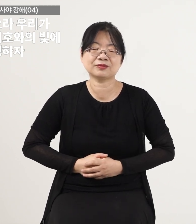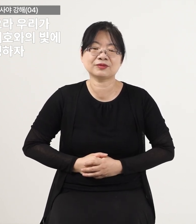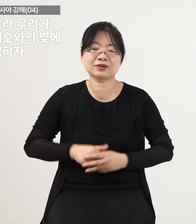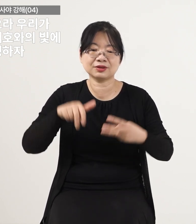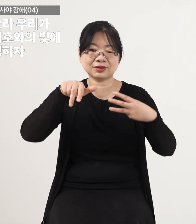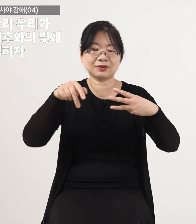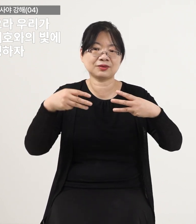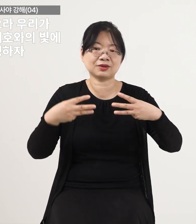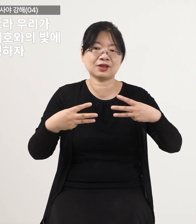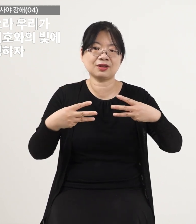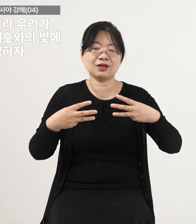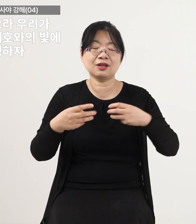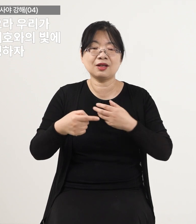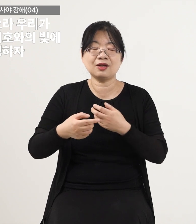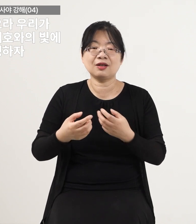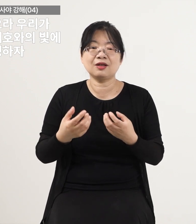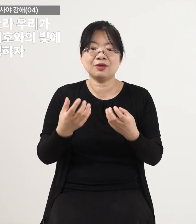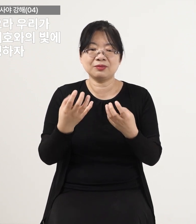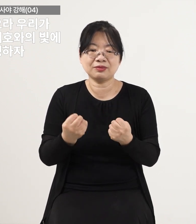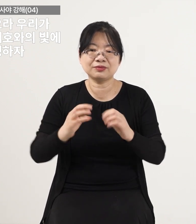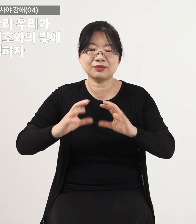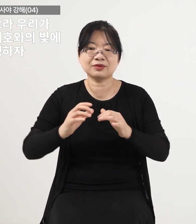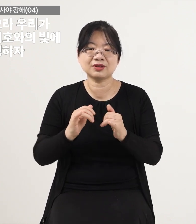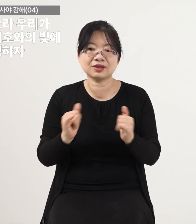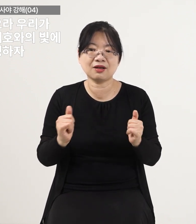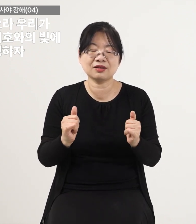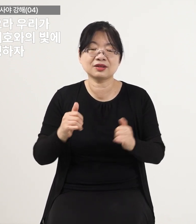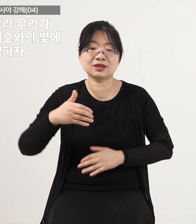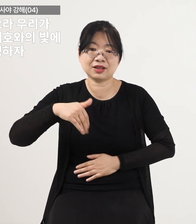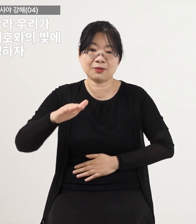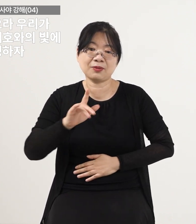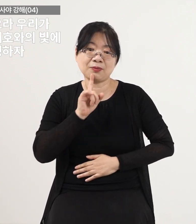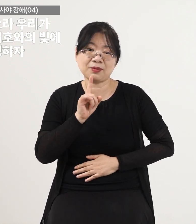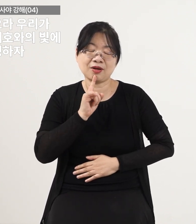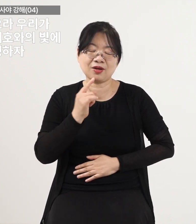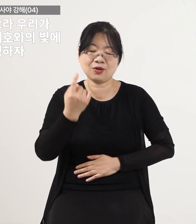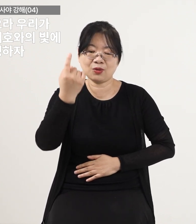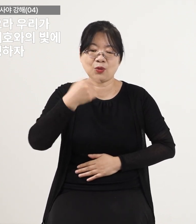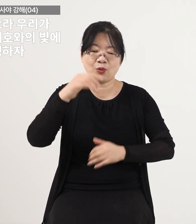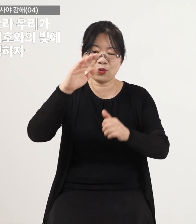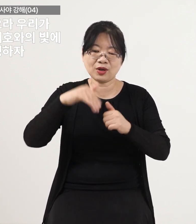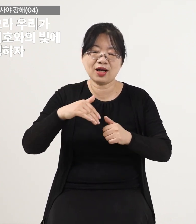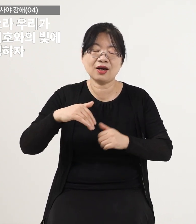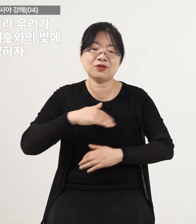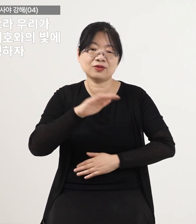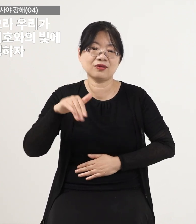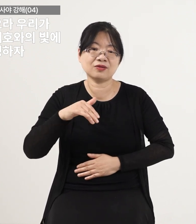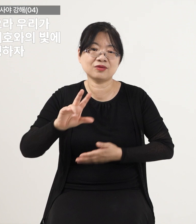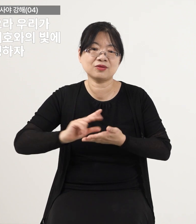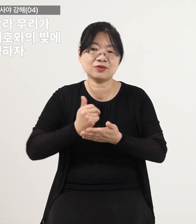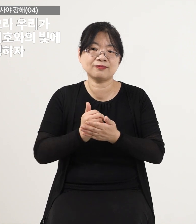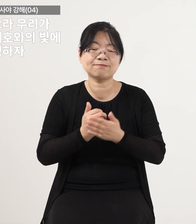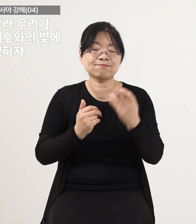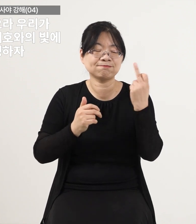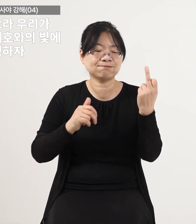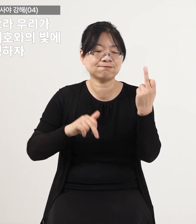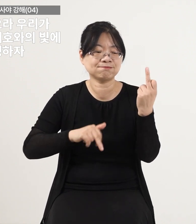3절 많은 백성이 가며 이르기를 오라 우리가 여호와의 산에